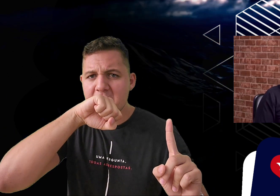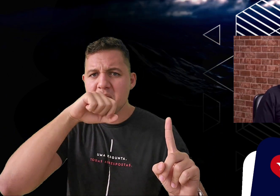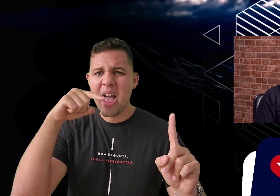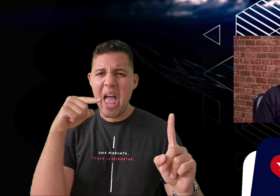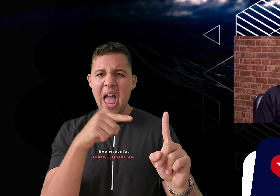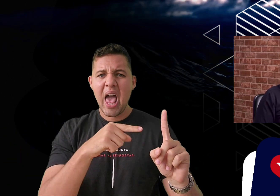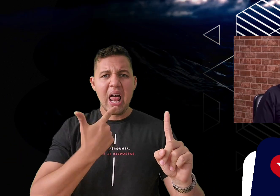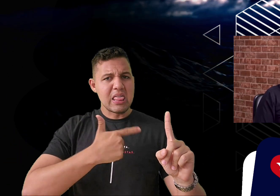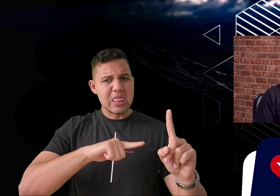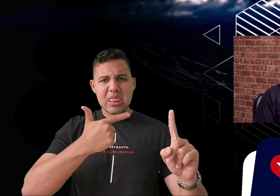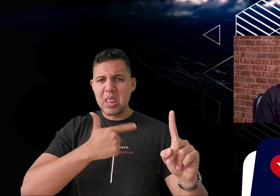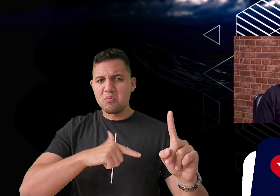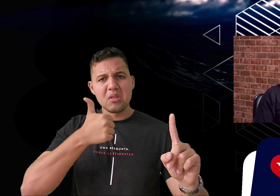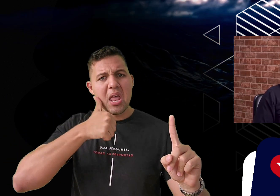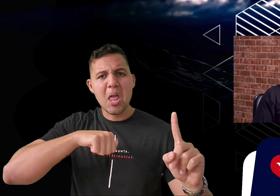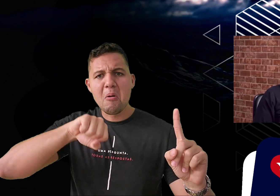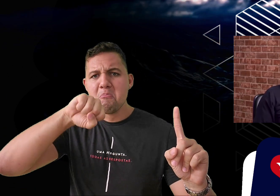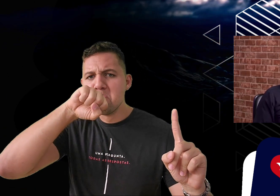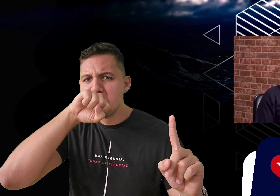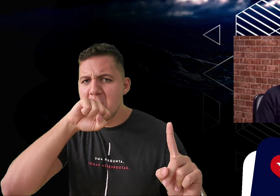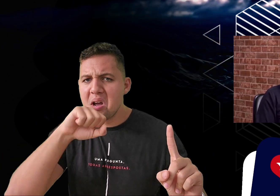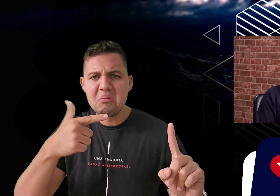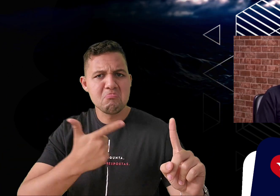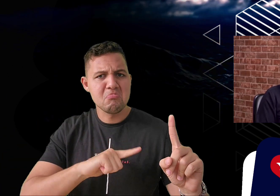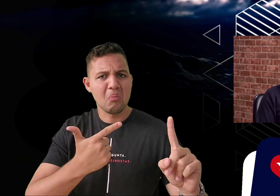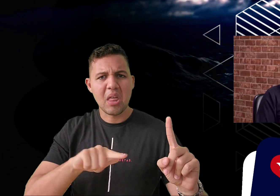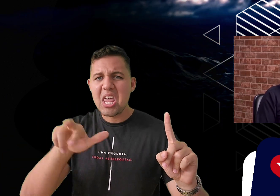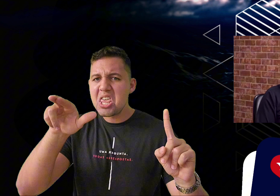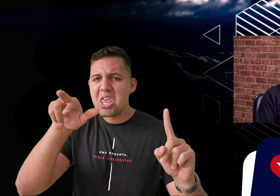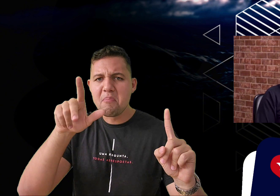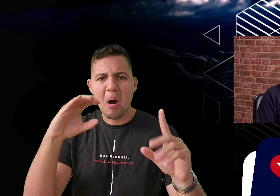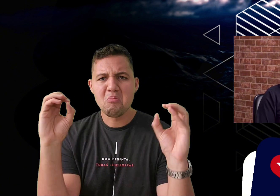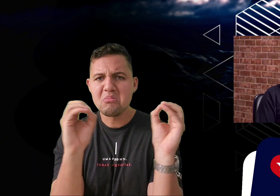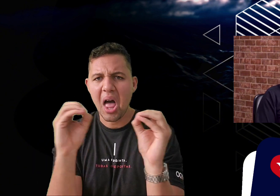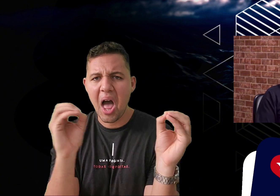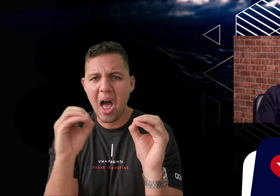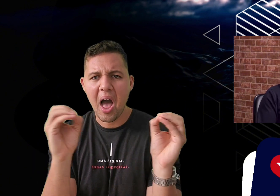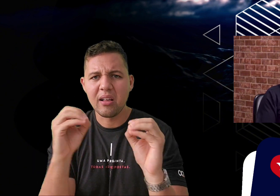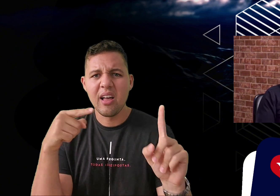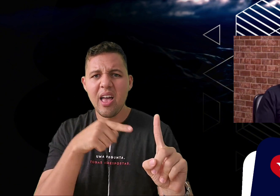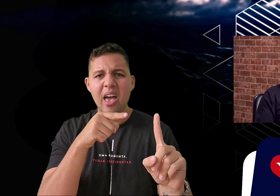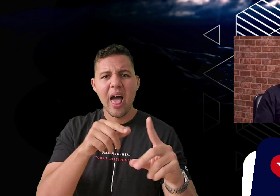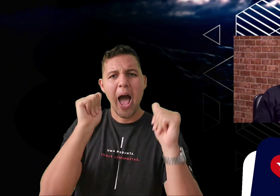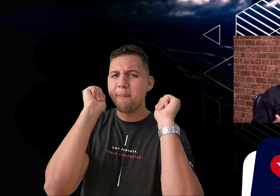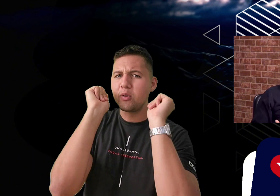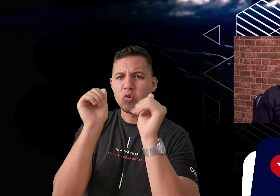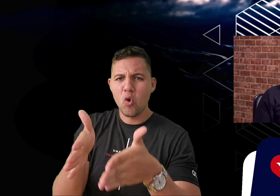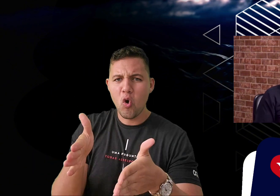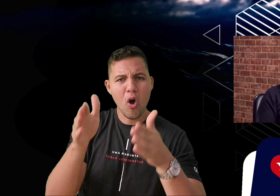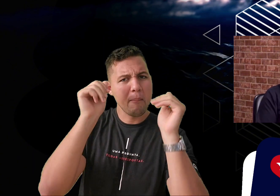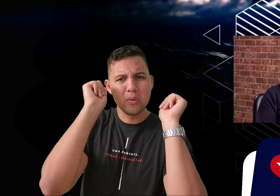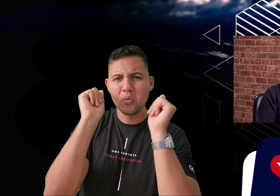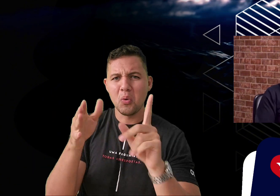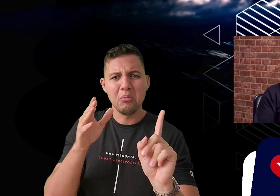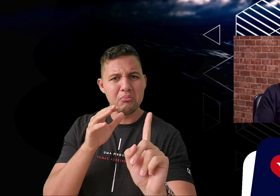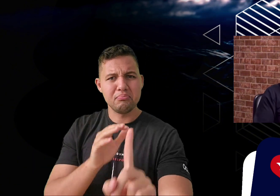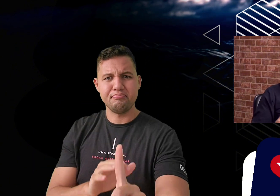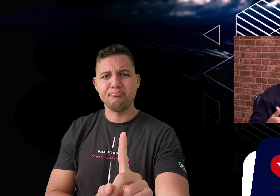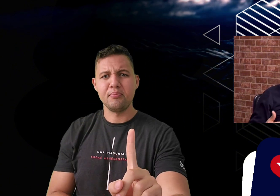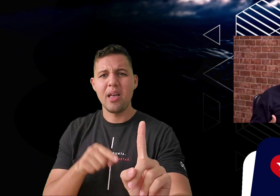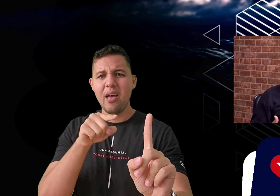uma família. Quando essa pessoa ouve falar de Deus, ela está muito lá atrás,